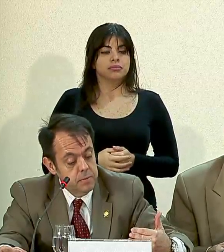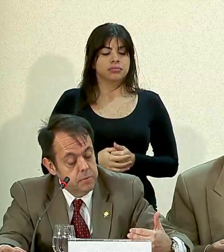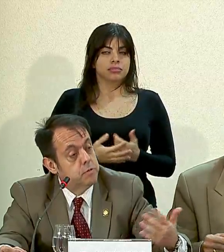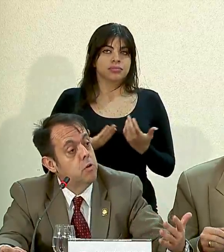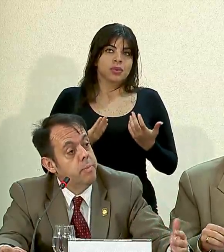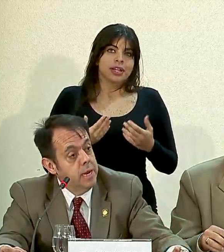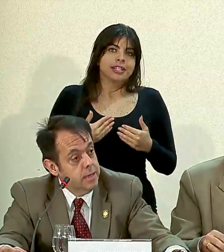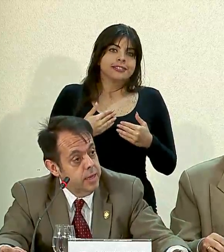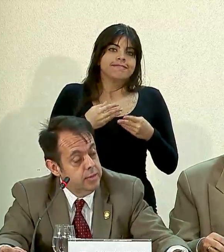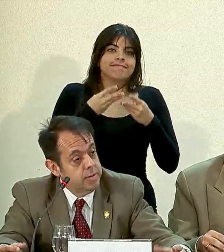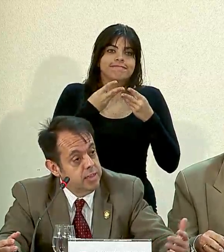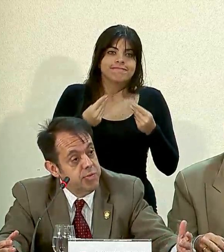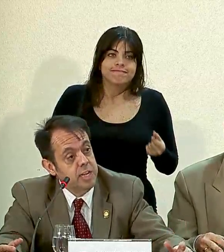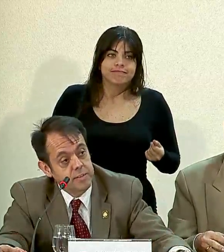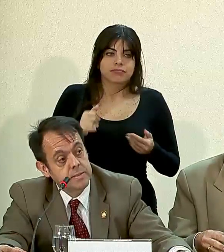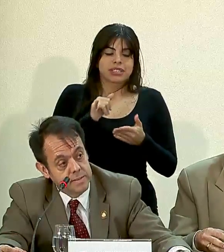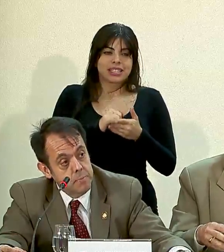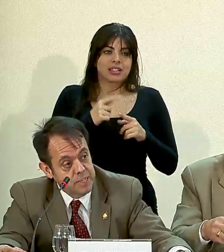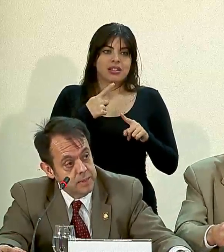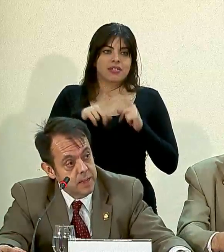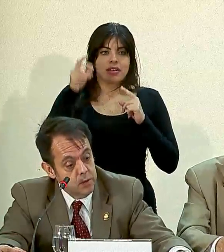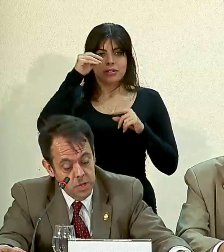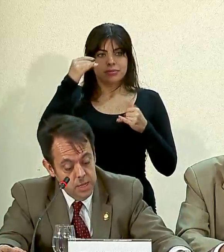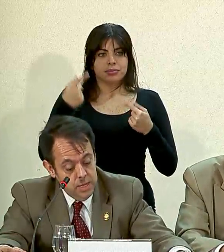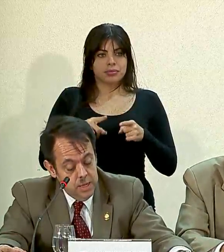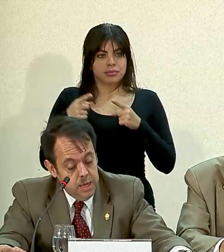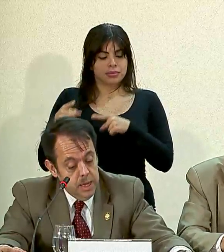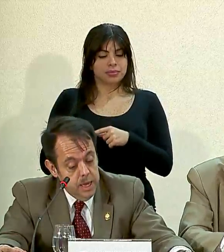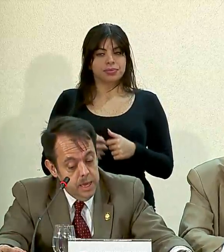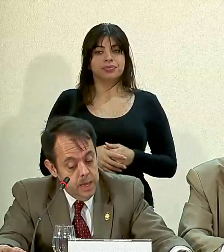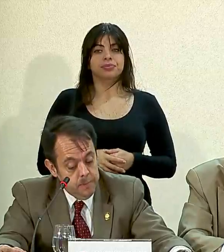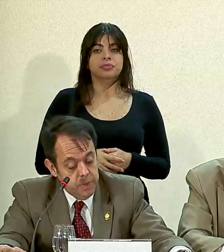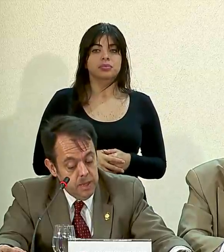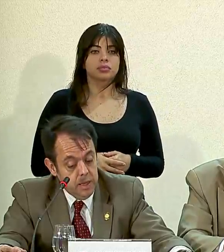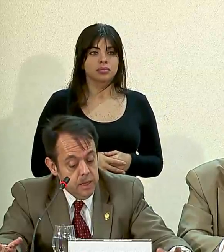pues resolver estas diferencias que se han presentado.